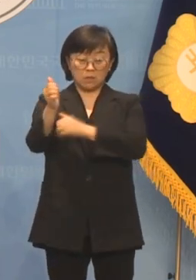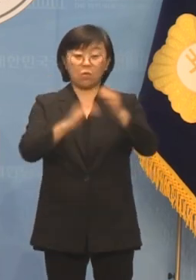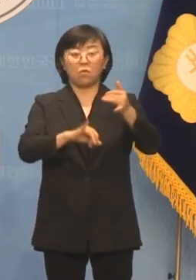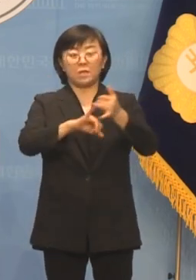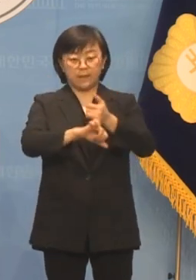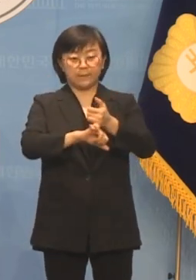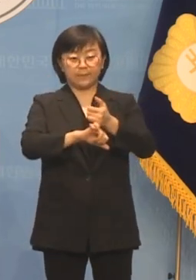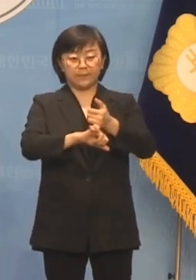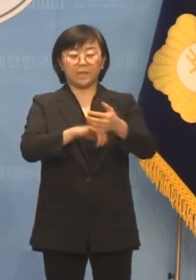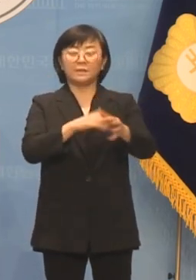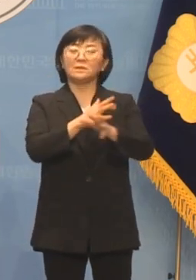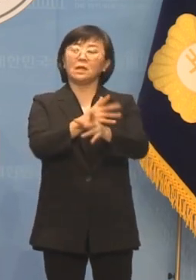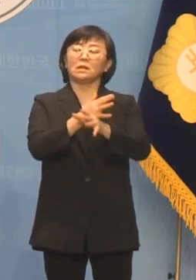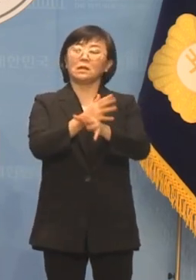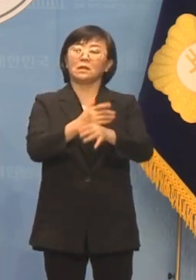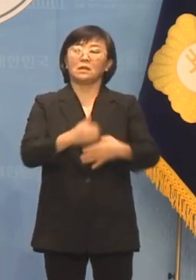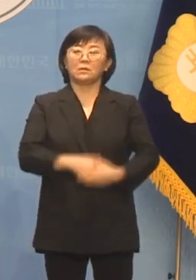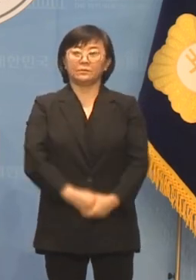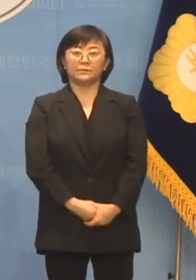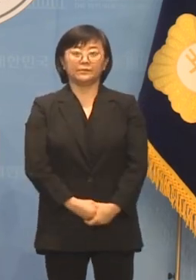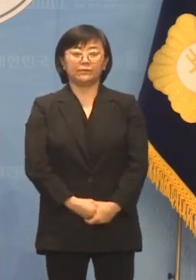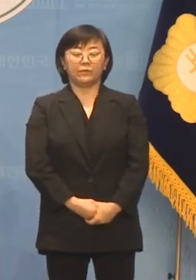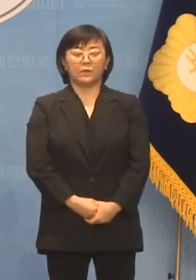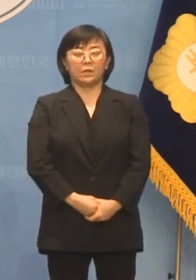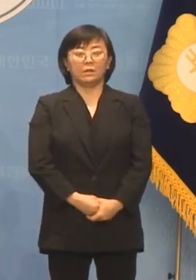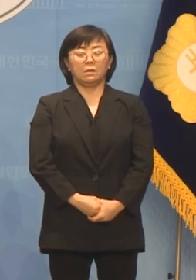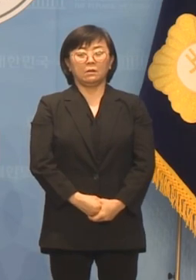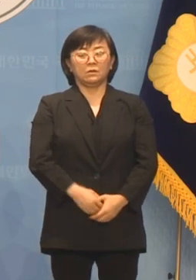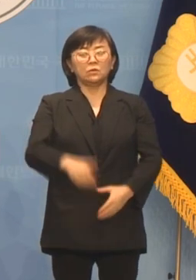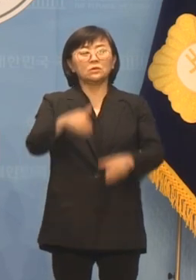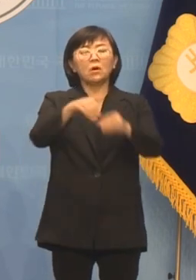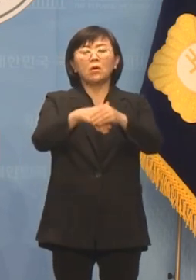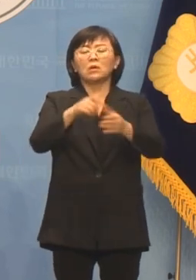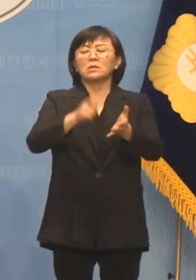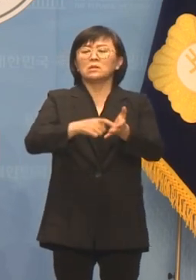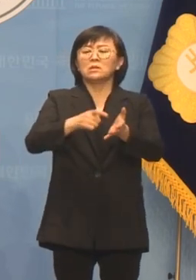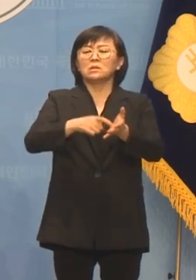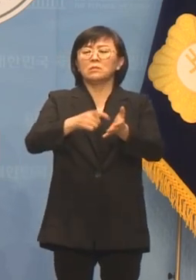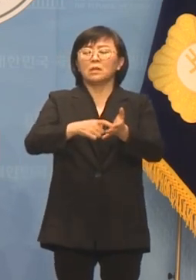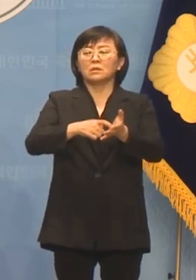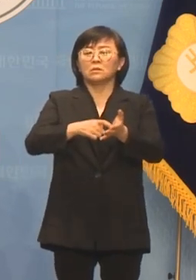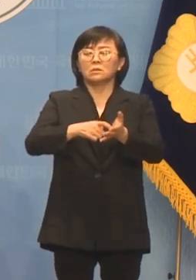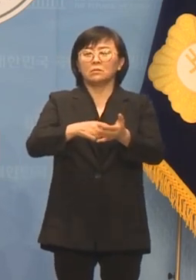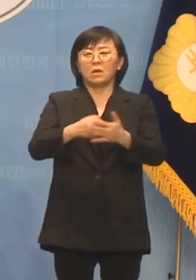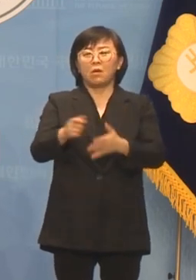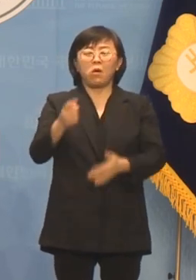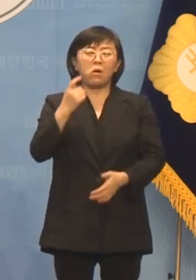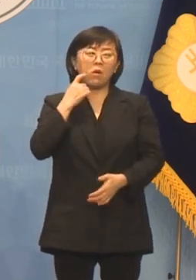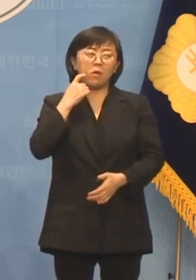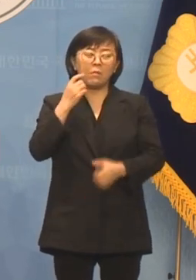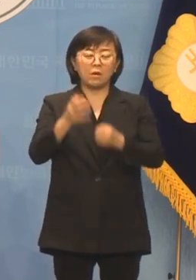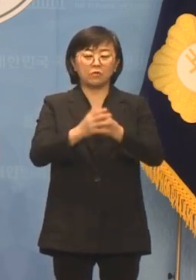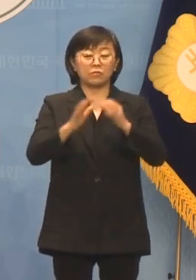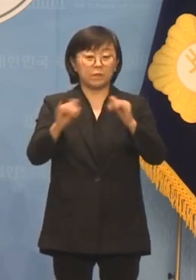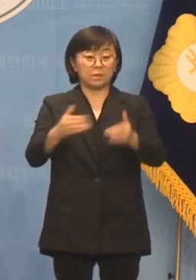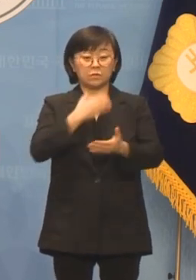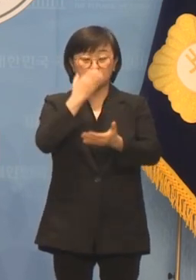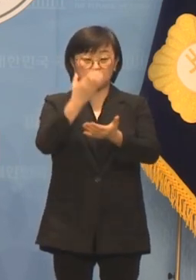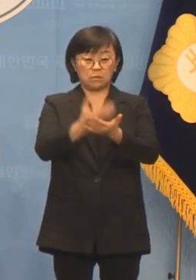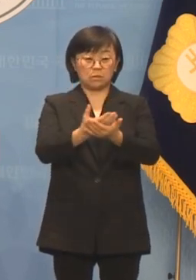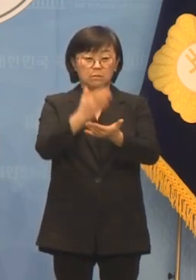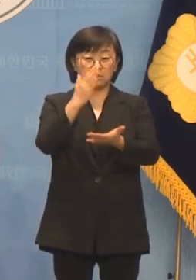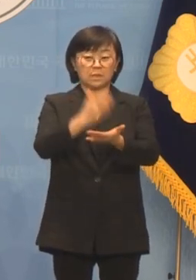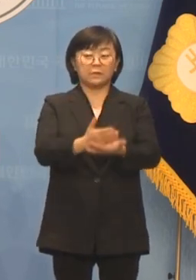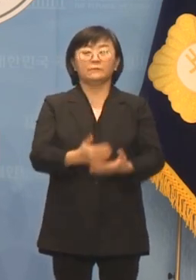공약은 장난입니까? 아무리 총선이 급해도 사탕 발림으로 국민을 속이려 해서는